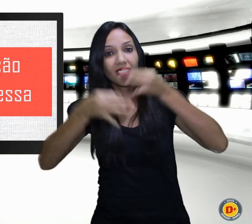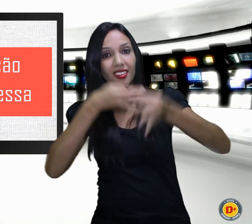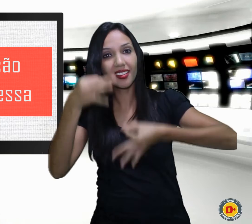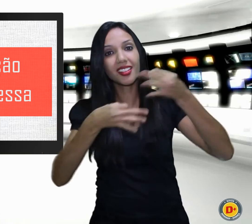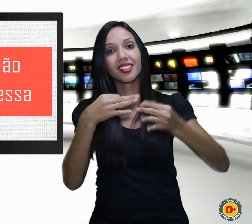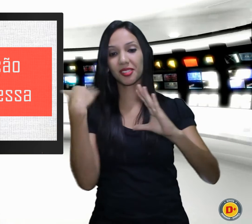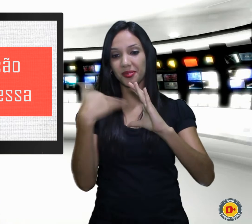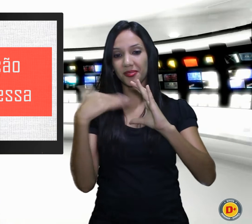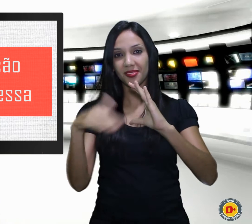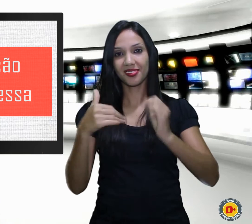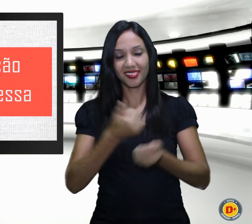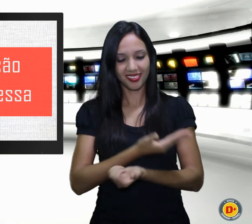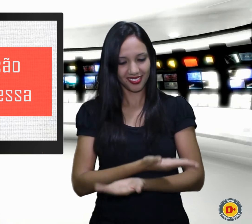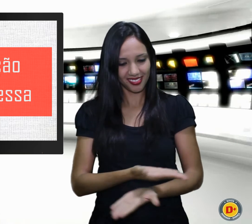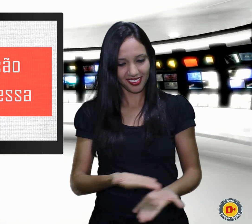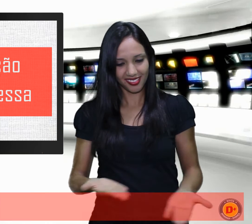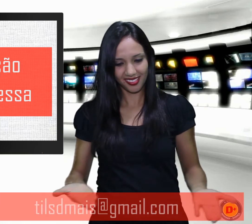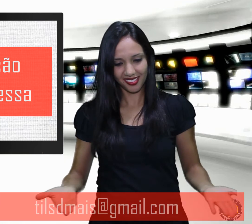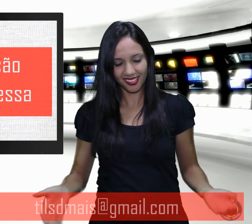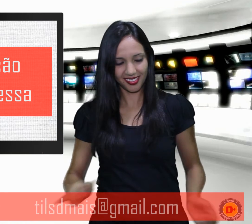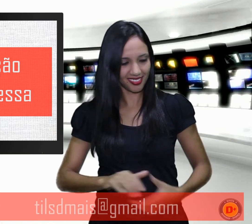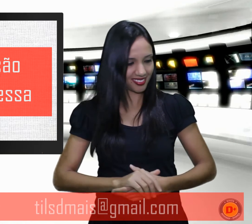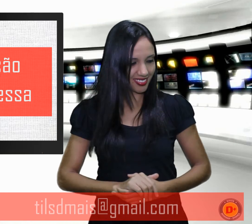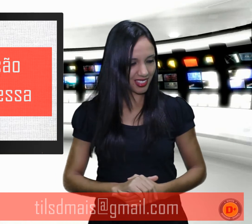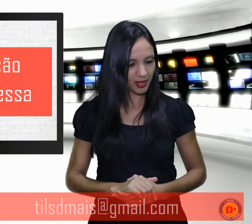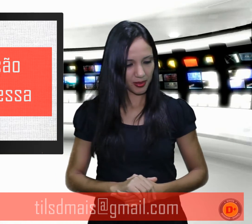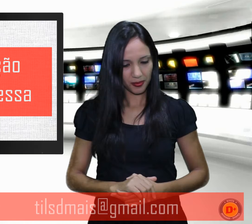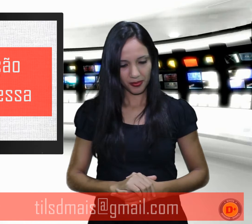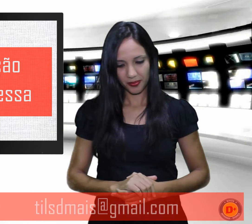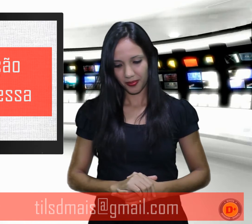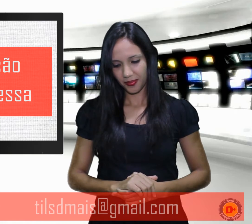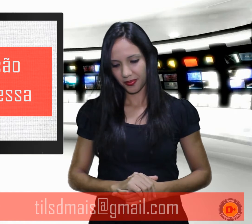escreva para tiosdemais@gmail.com.